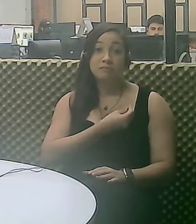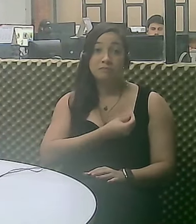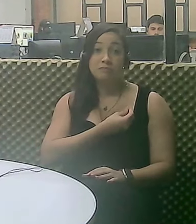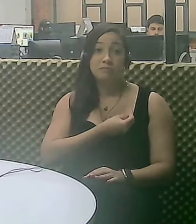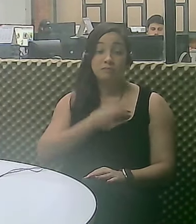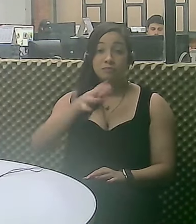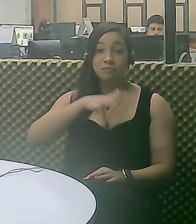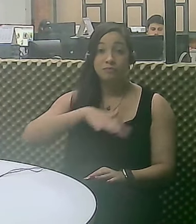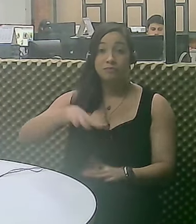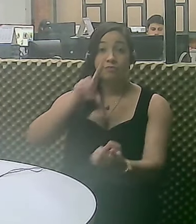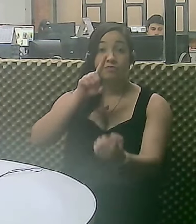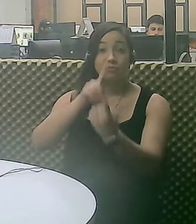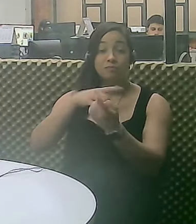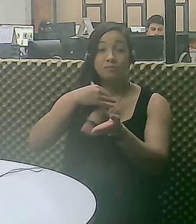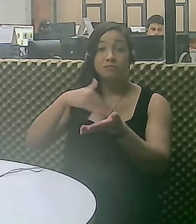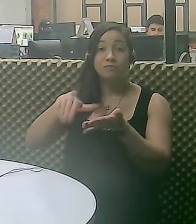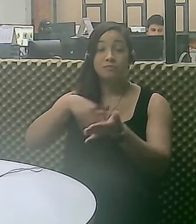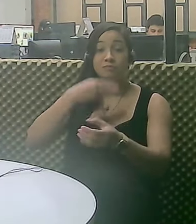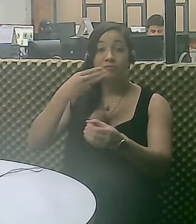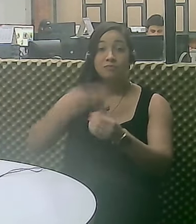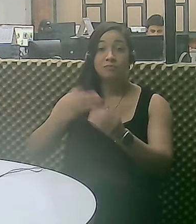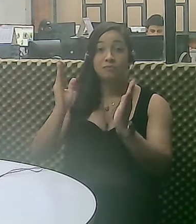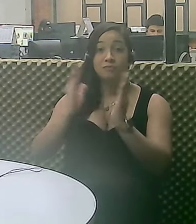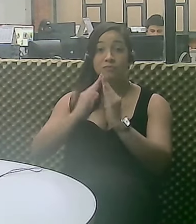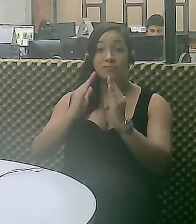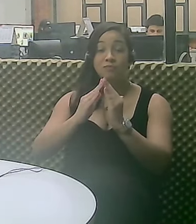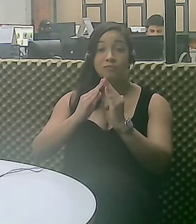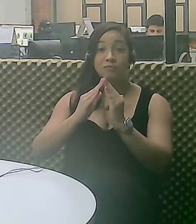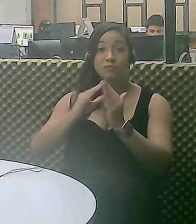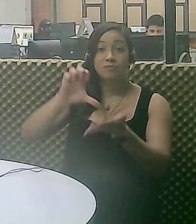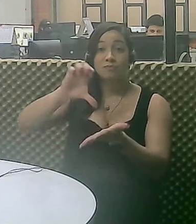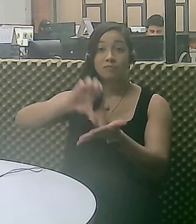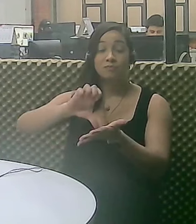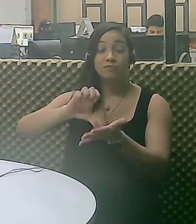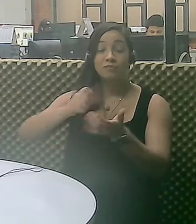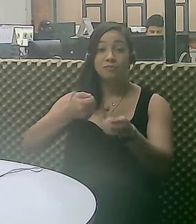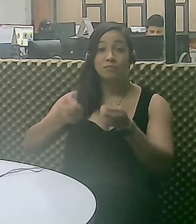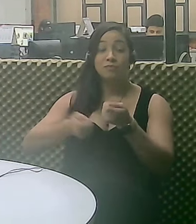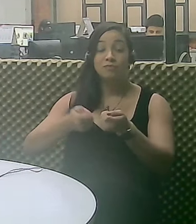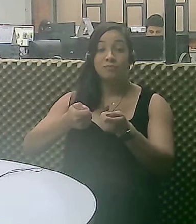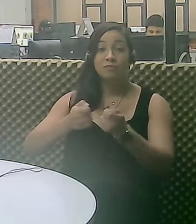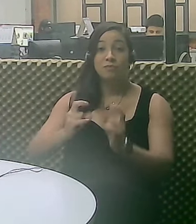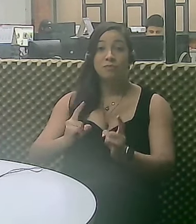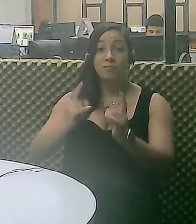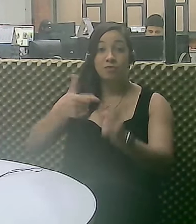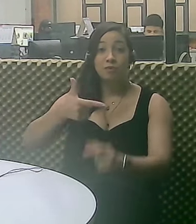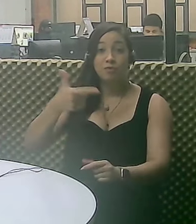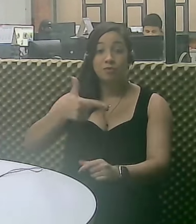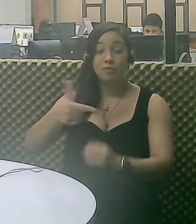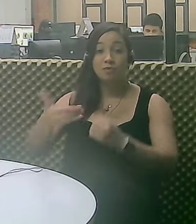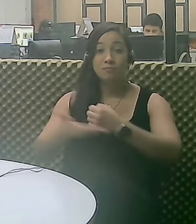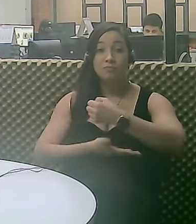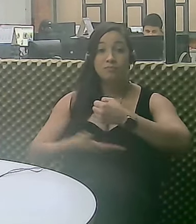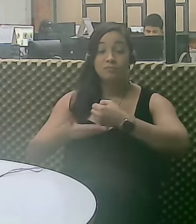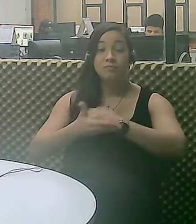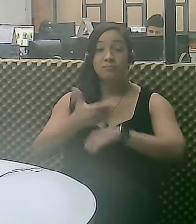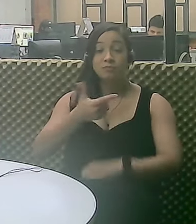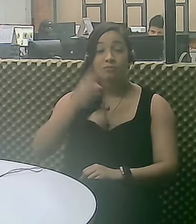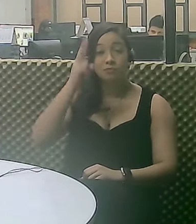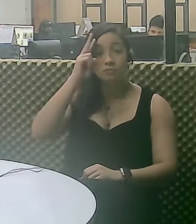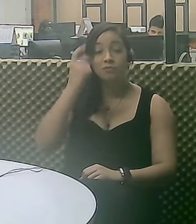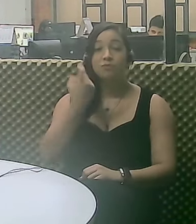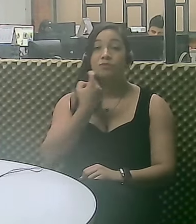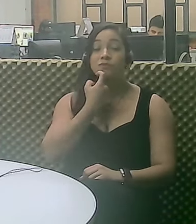o setor de atendimento da Secretaria Municipal de Habitação no Centro Administrativo, no Bloco 2, Térreo, de segunda a